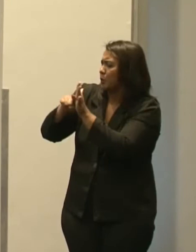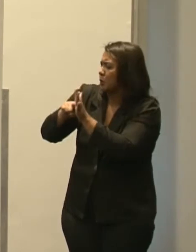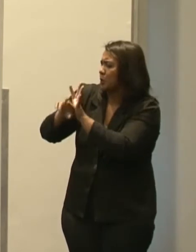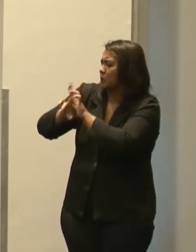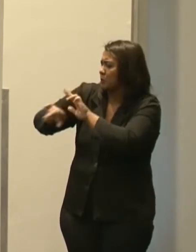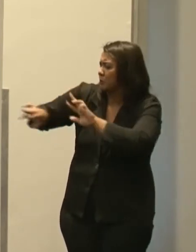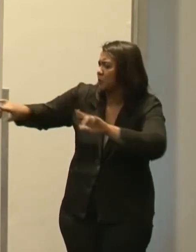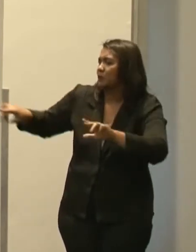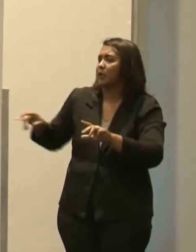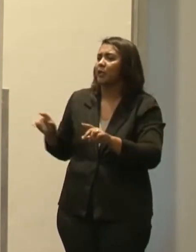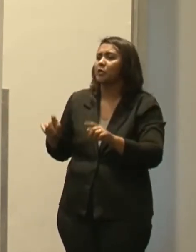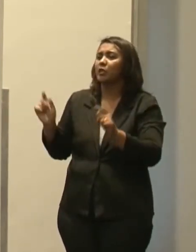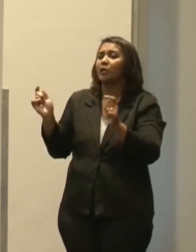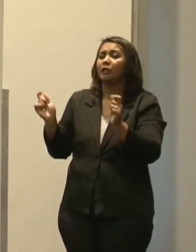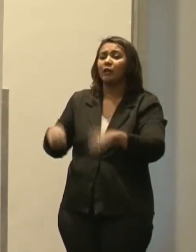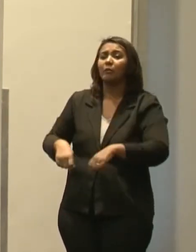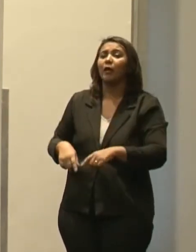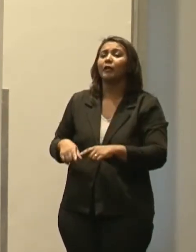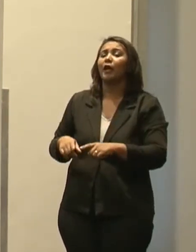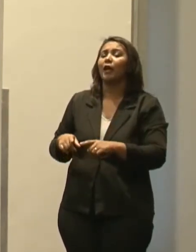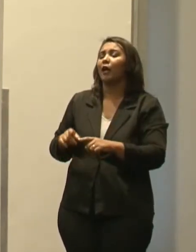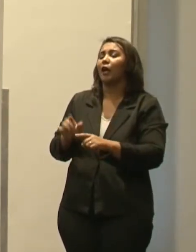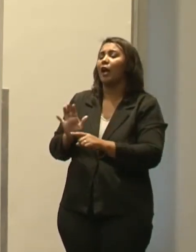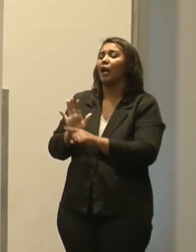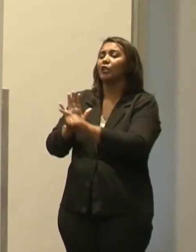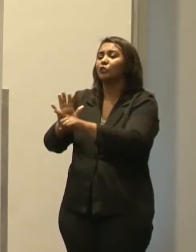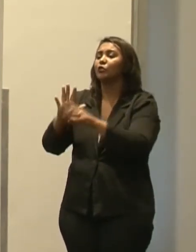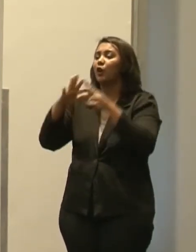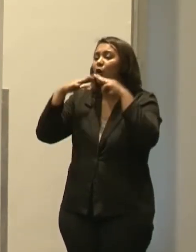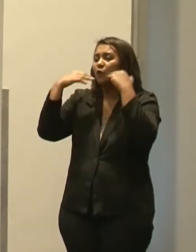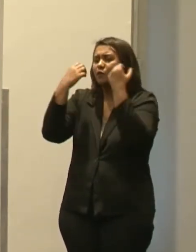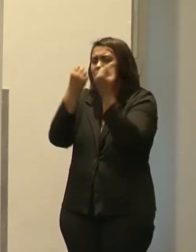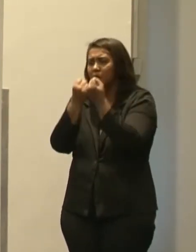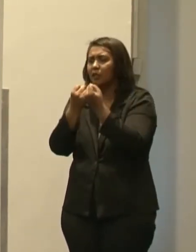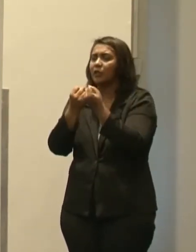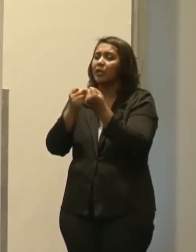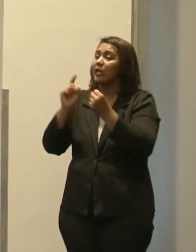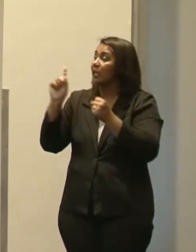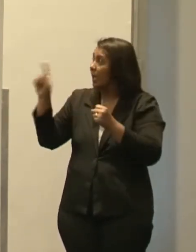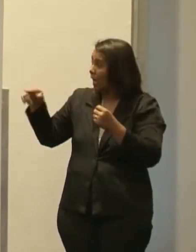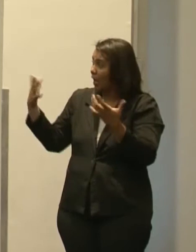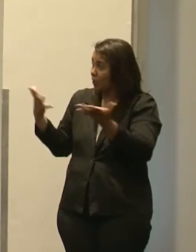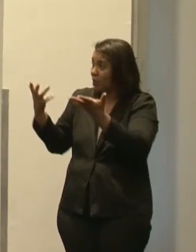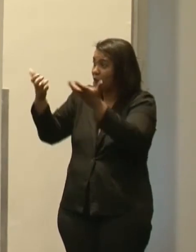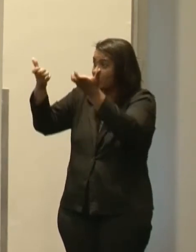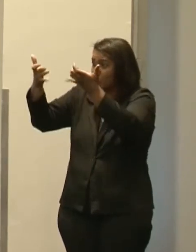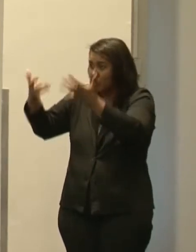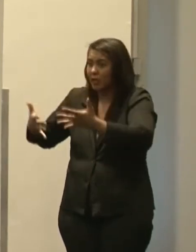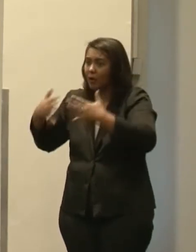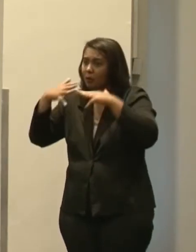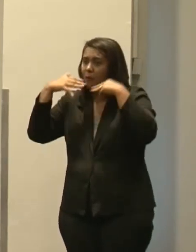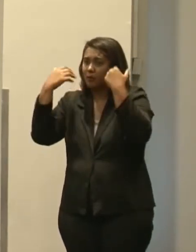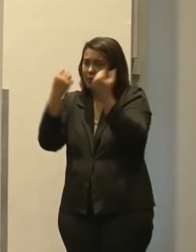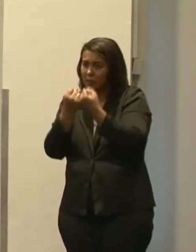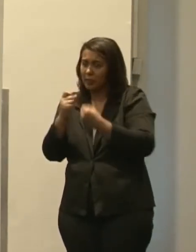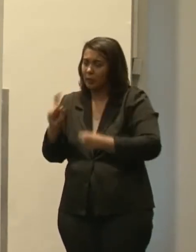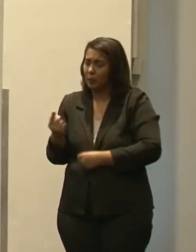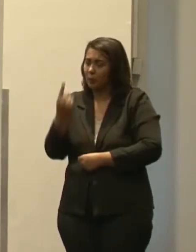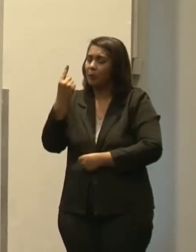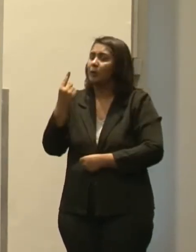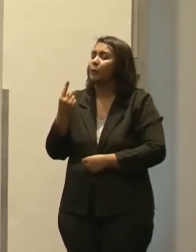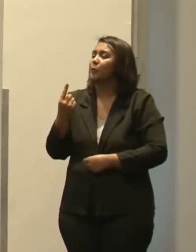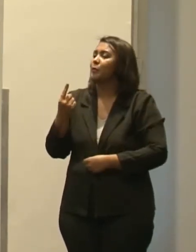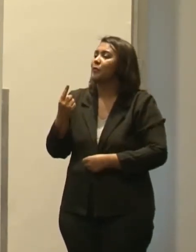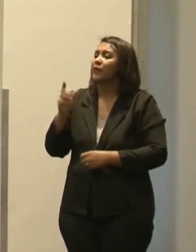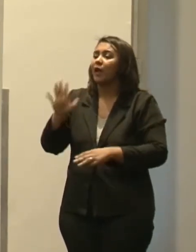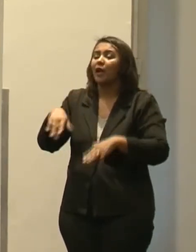A gente oferece as oficinas que são exatamente uma delas que a gente vai comentar agora. São